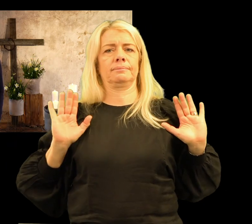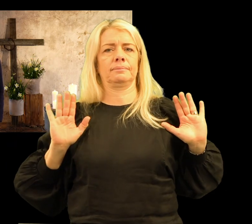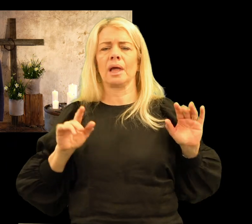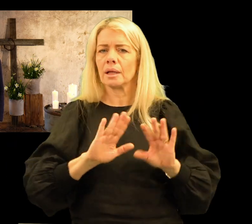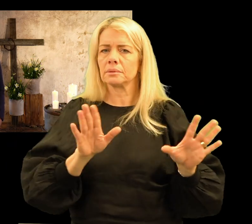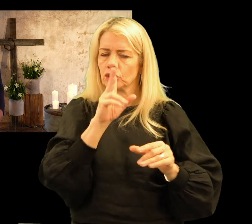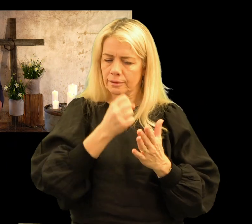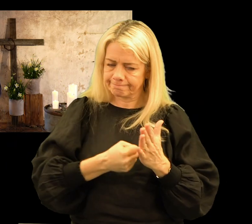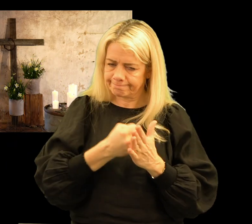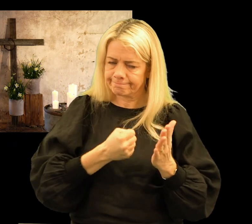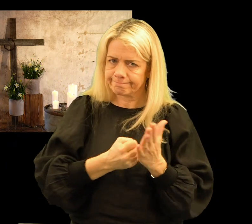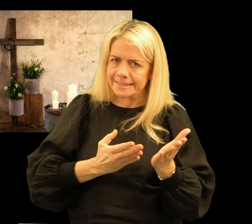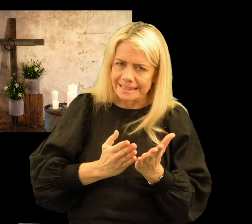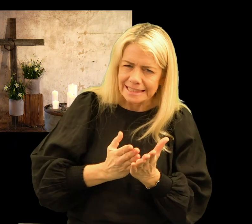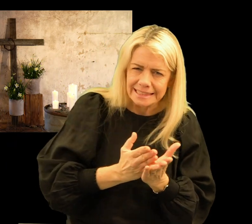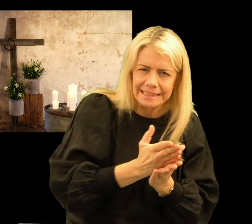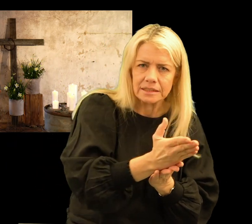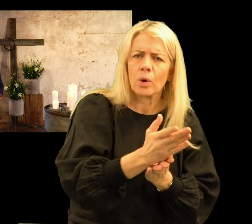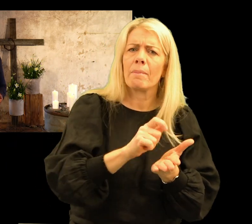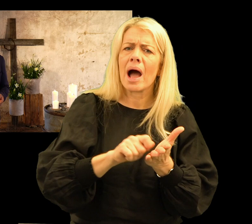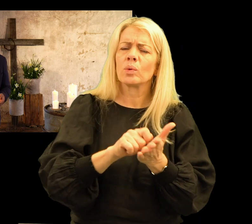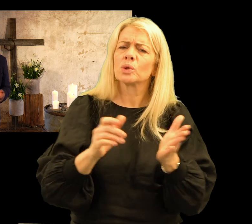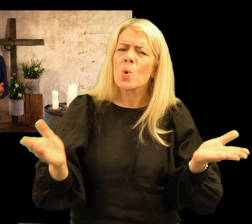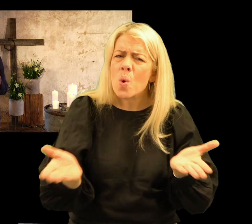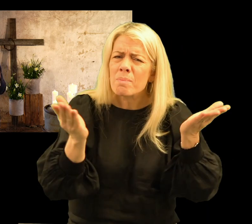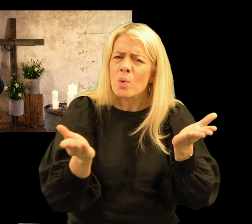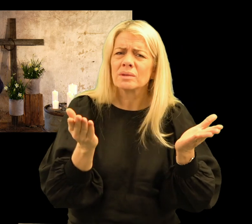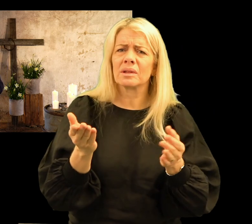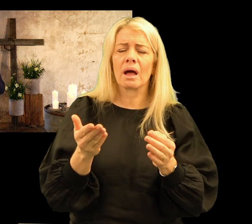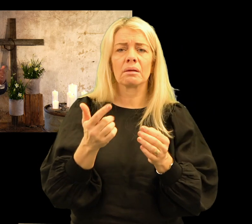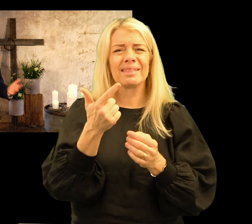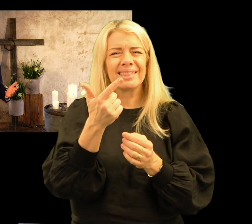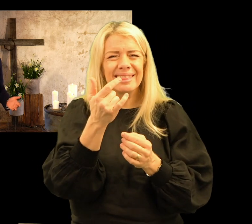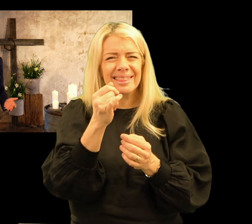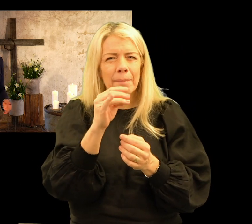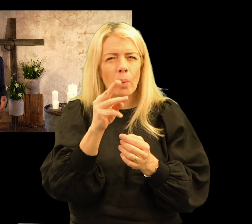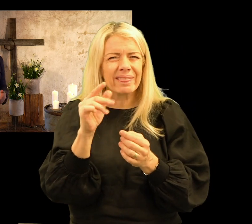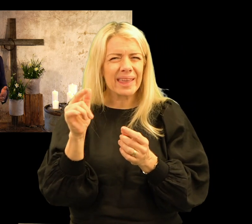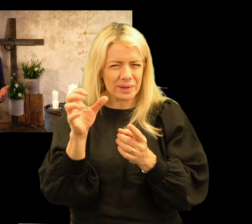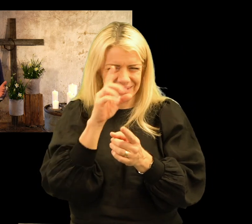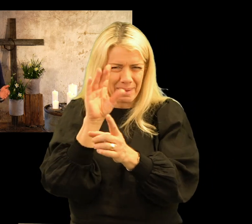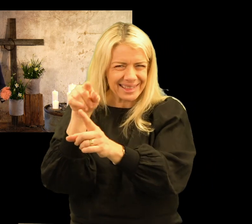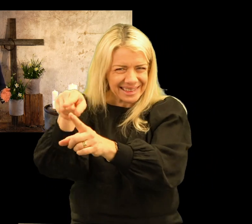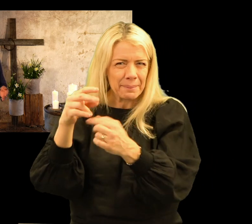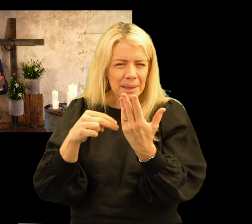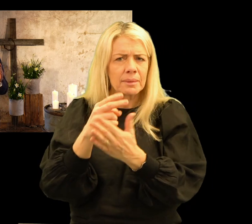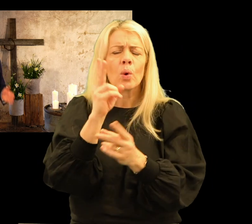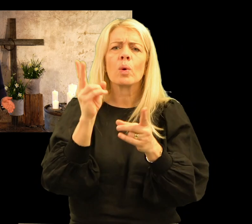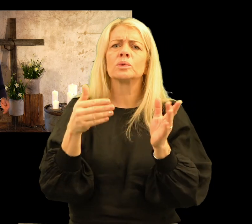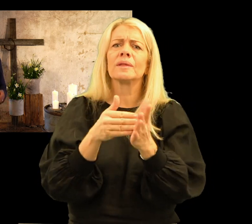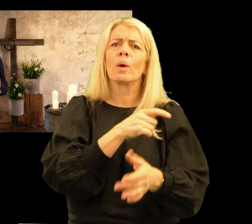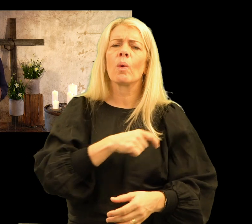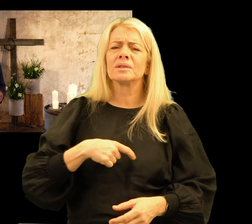trogen. Och det är det som Paulus gör när han skriver den här texten. Han uppmanar Timoteus och oss att på samma sätt